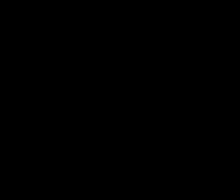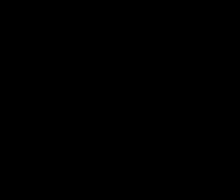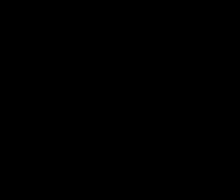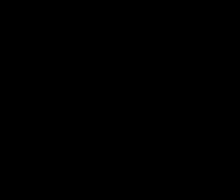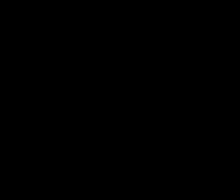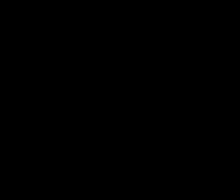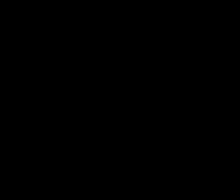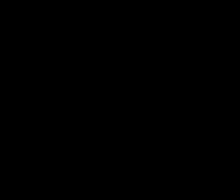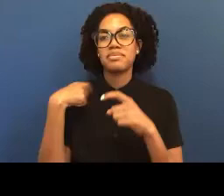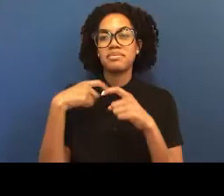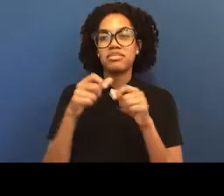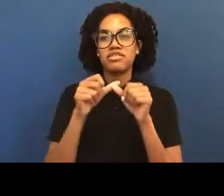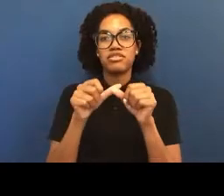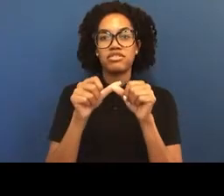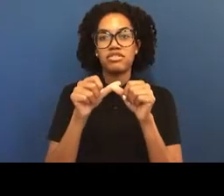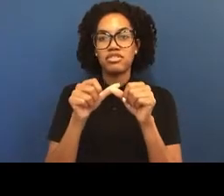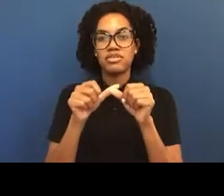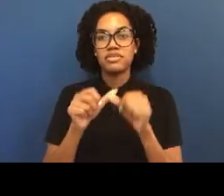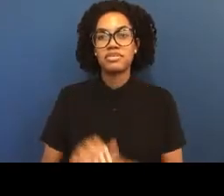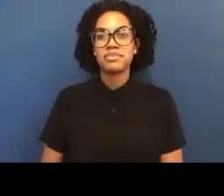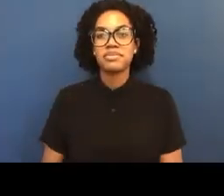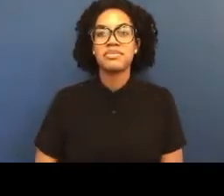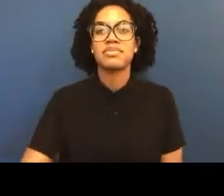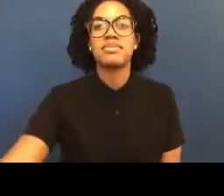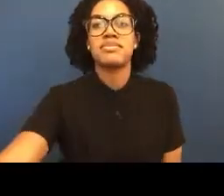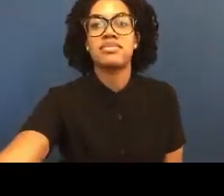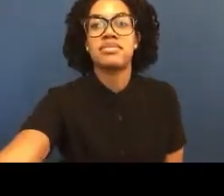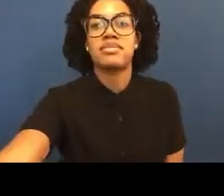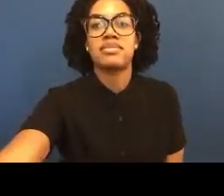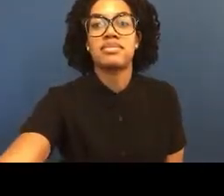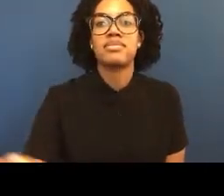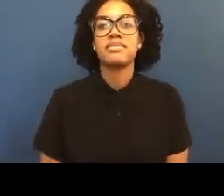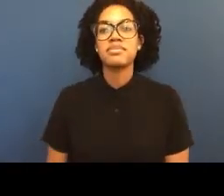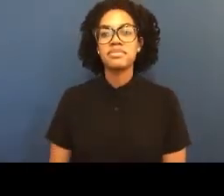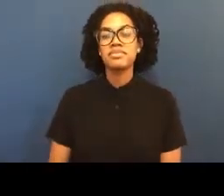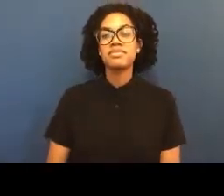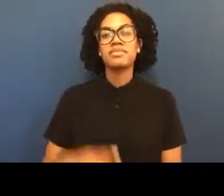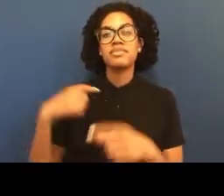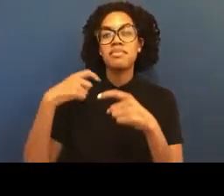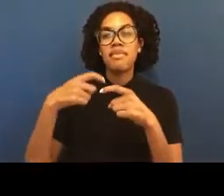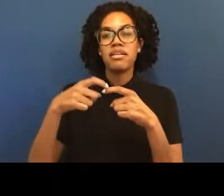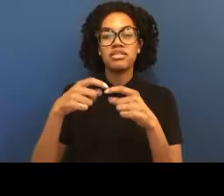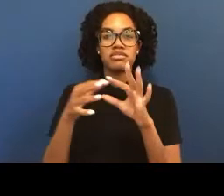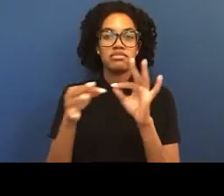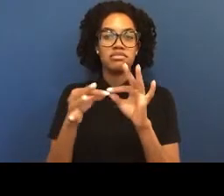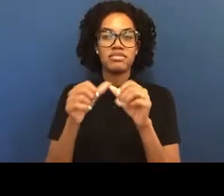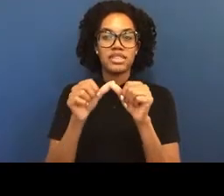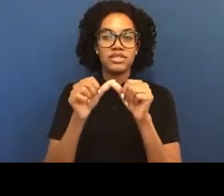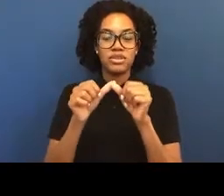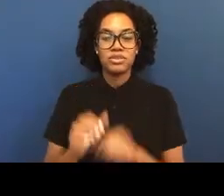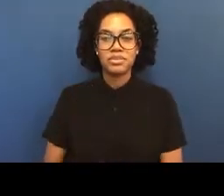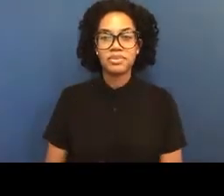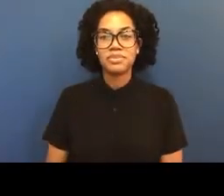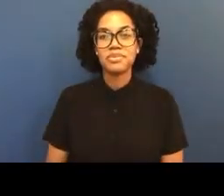computadora, el botón de interpretación se encuentra ubicado en la parte inferior derecha de su